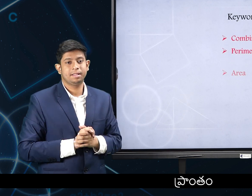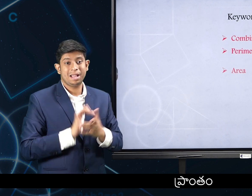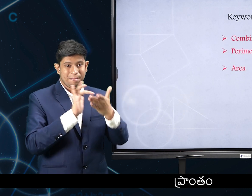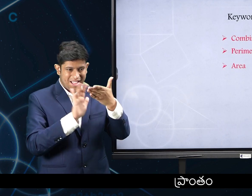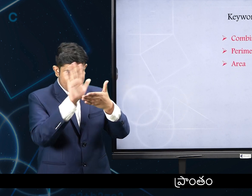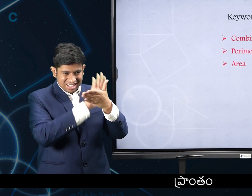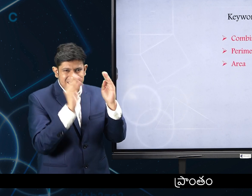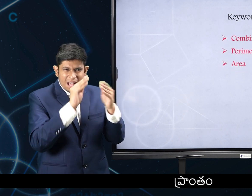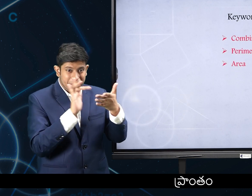ప్రాంతం,